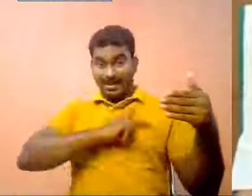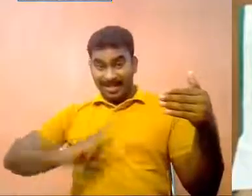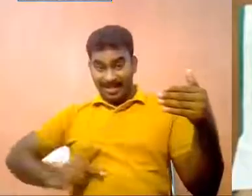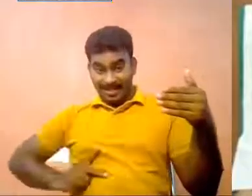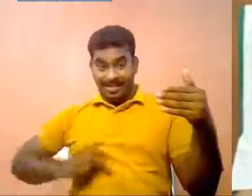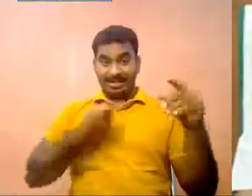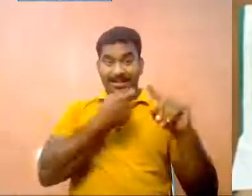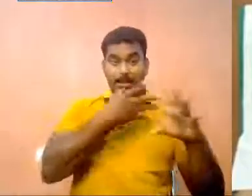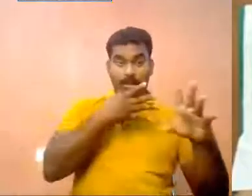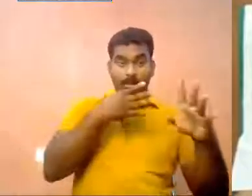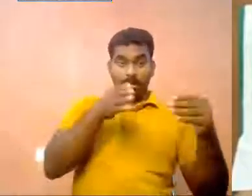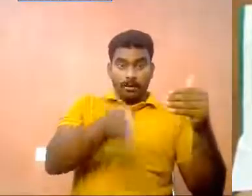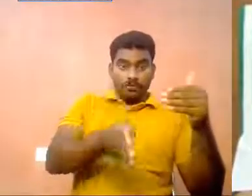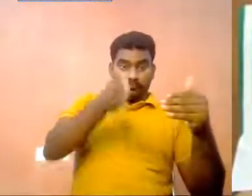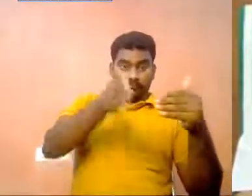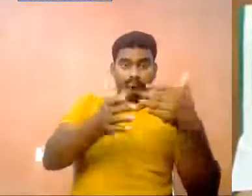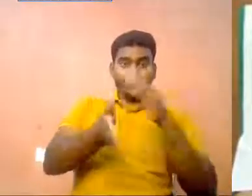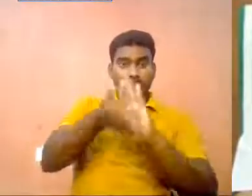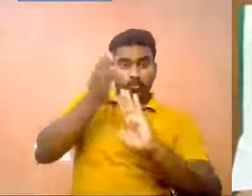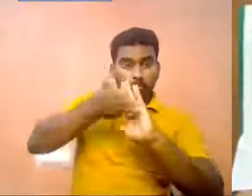നിർദ്ദേശത്തിന് വിരുദ്ധമായ ഒരു കാര്യമാണിത്.